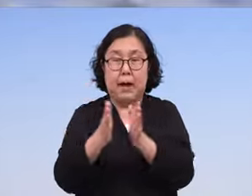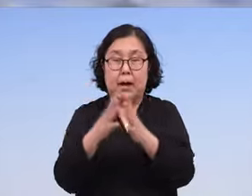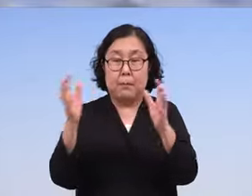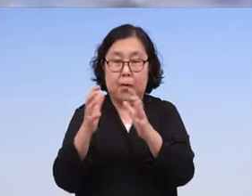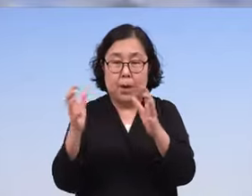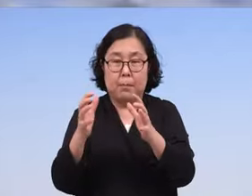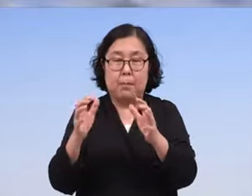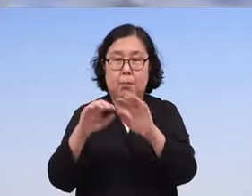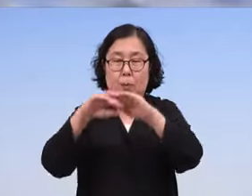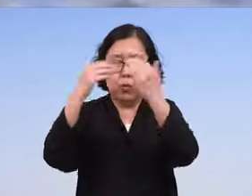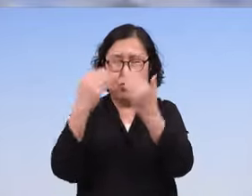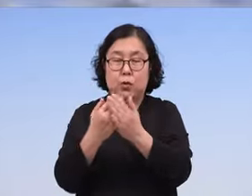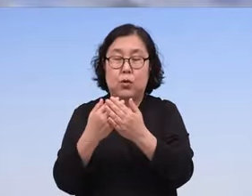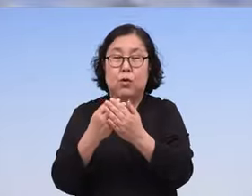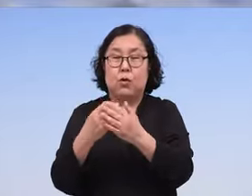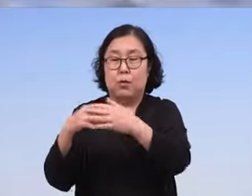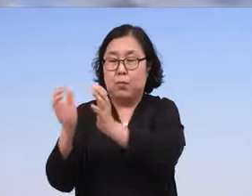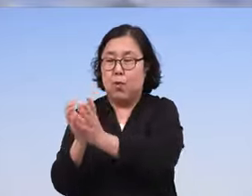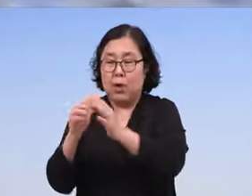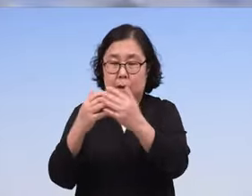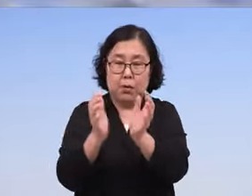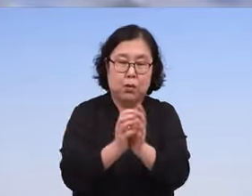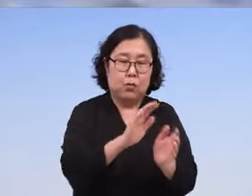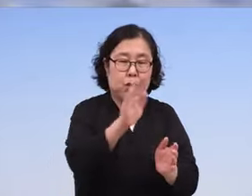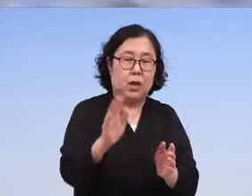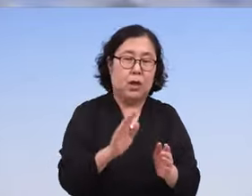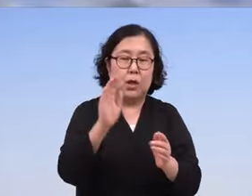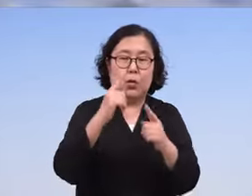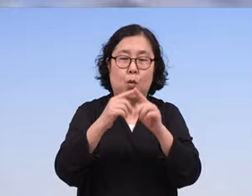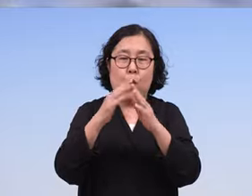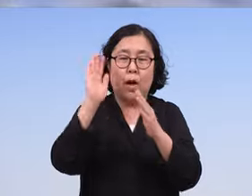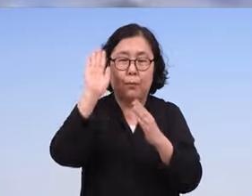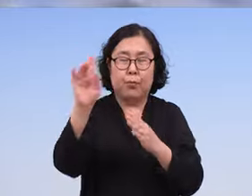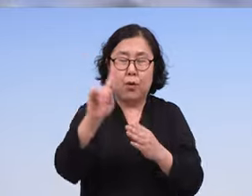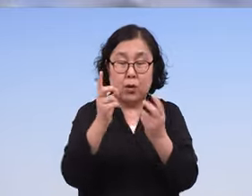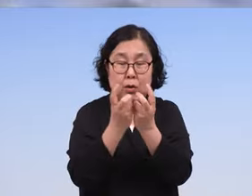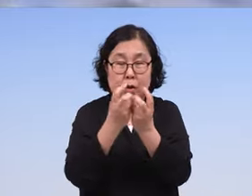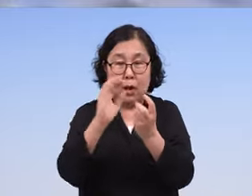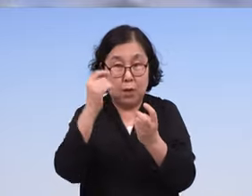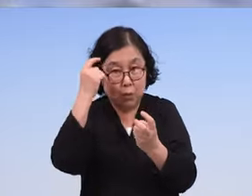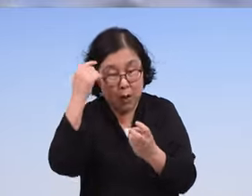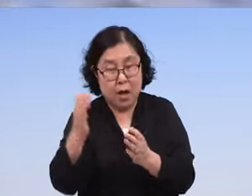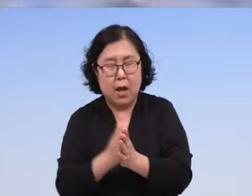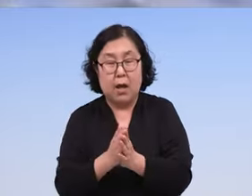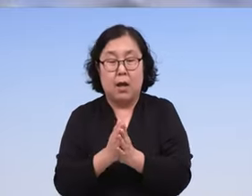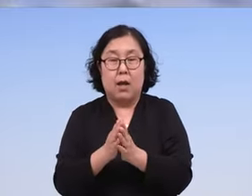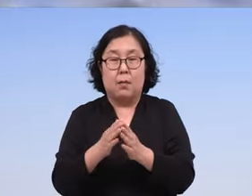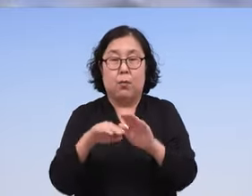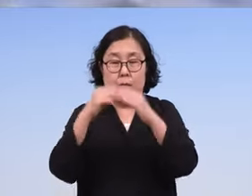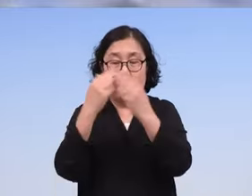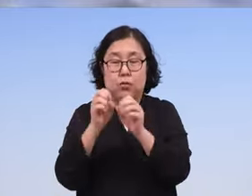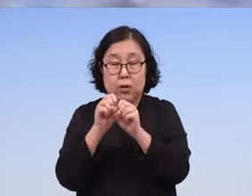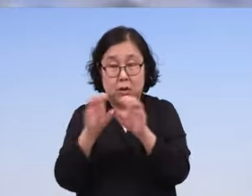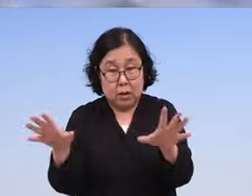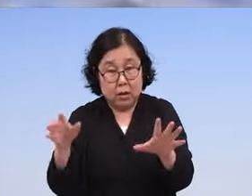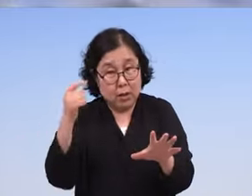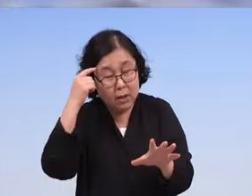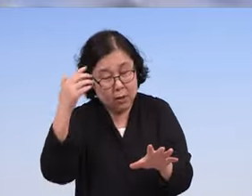다락방 모임이든 3, 4, 5로 계속 나누는 게 우리가 어떻게 되는 거야? 우리 진짜 나가야 되는 건가?